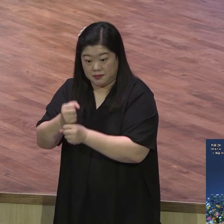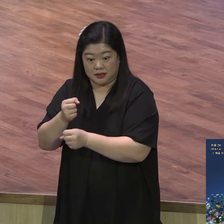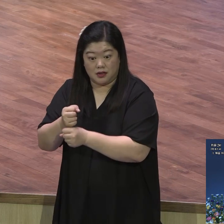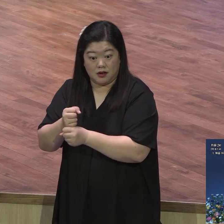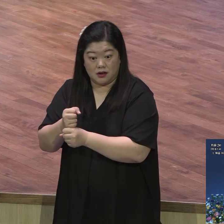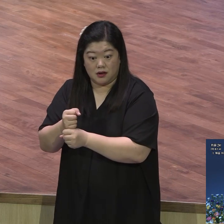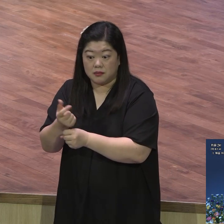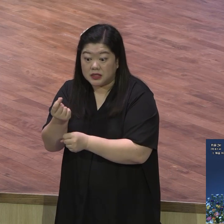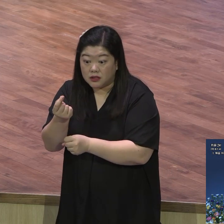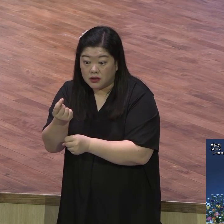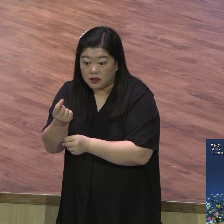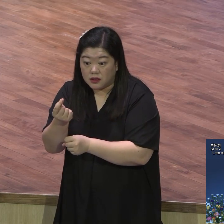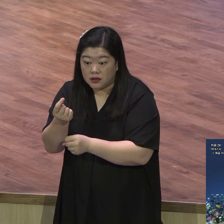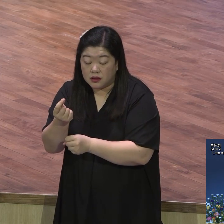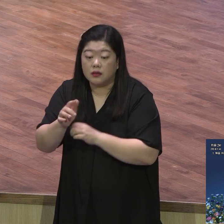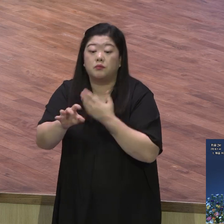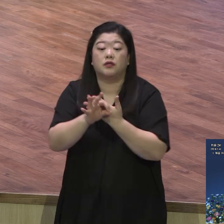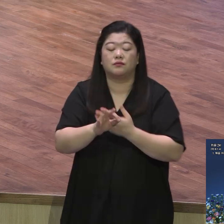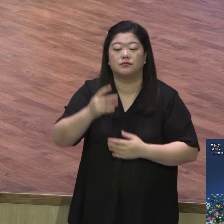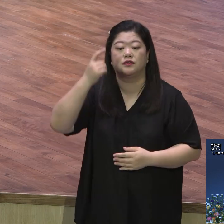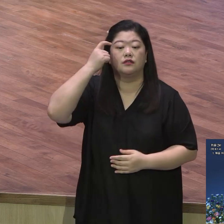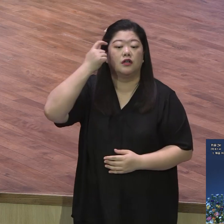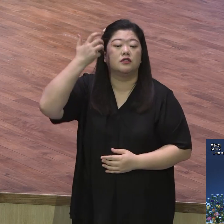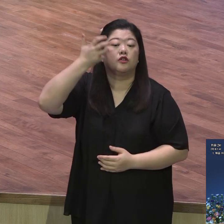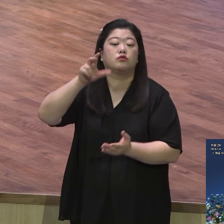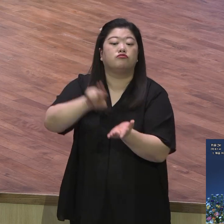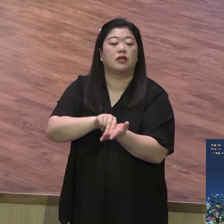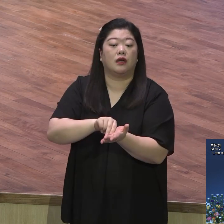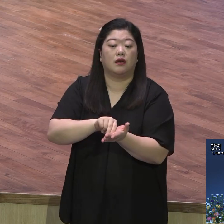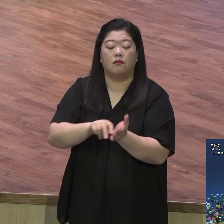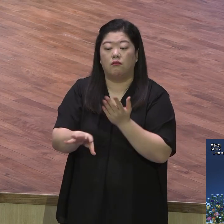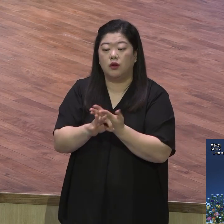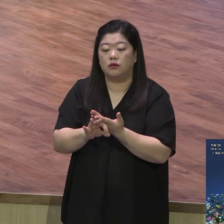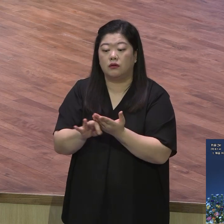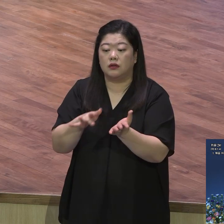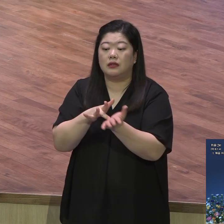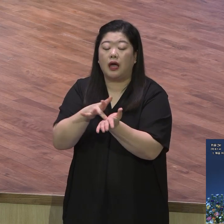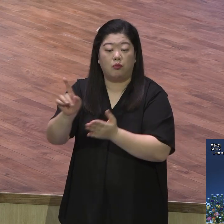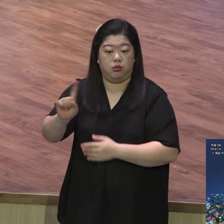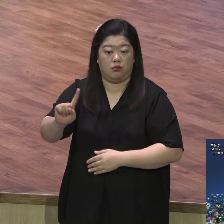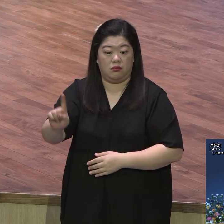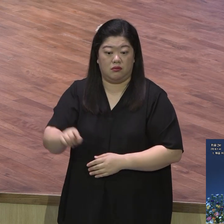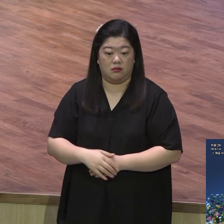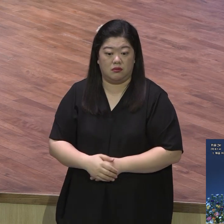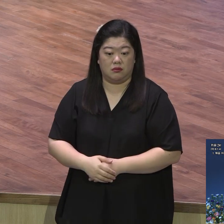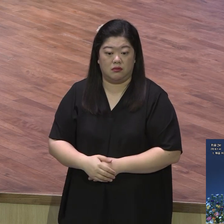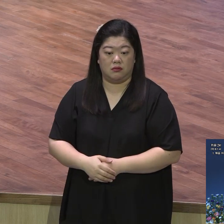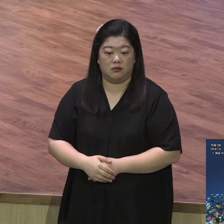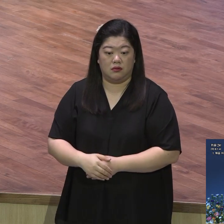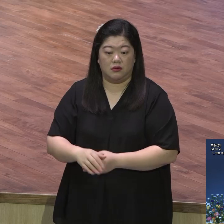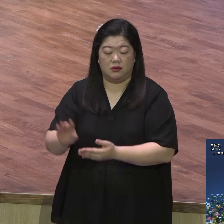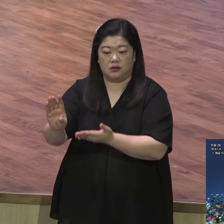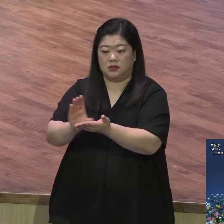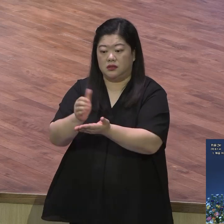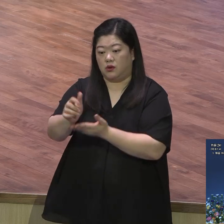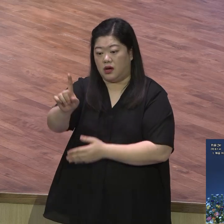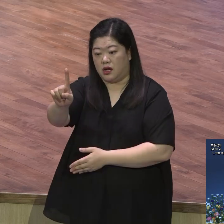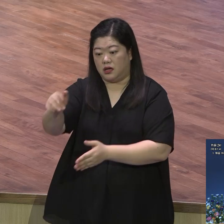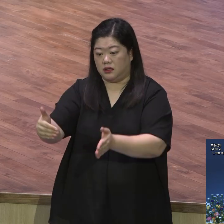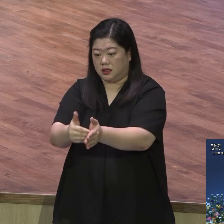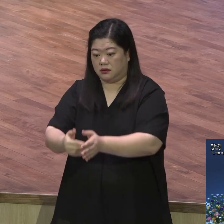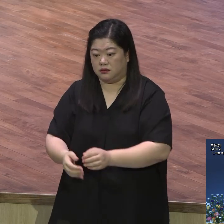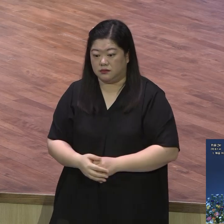영적 백신은 딱 한 가지밖에 없습니다. 예수 그리스도입니다. 예수 그리스도가